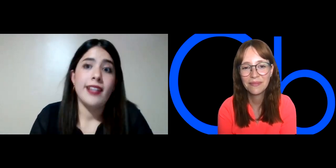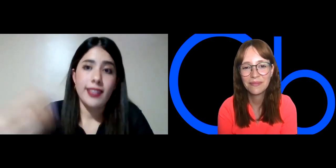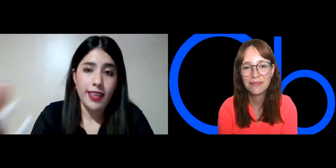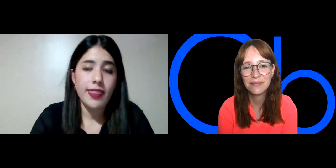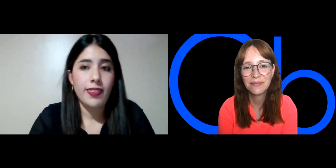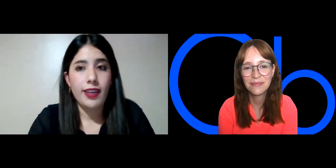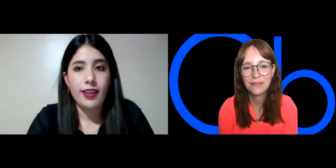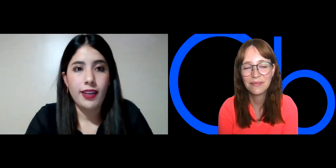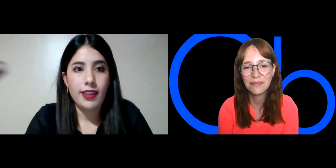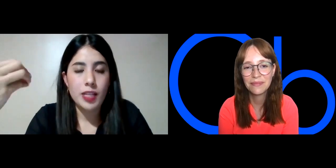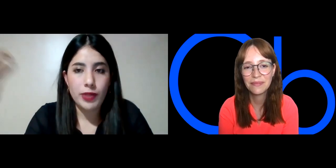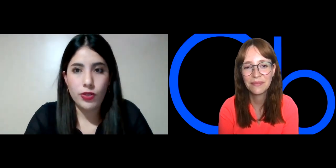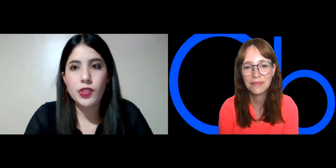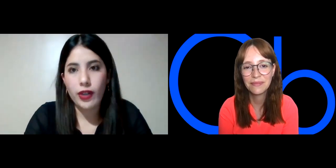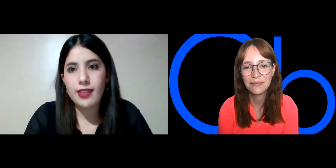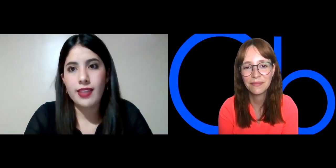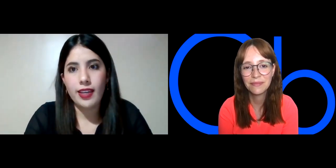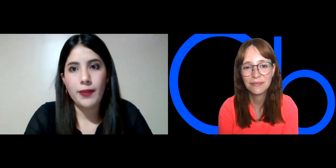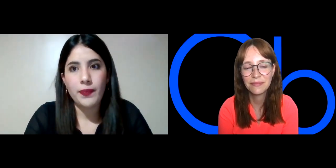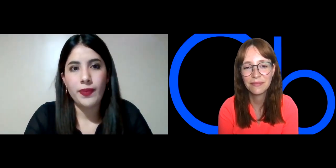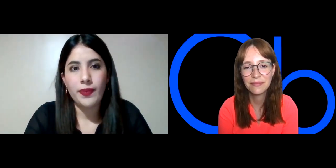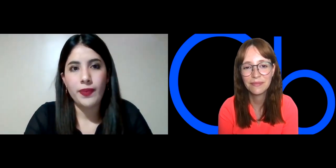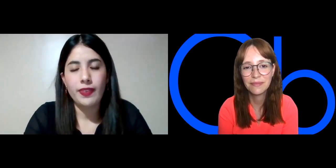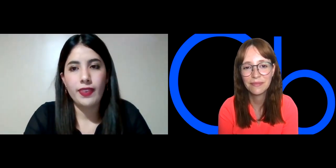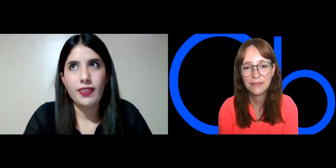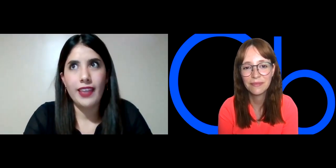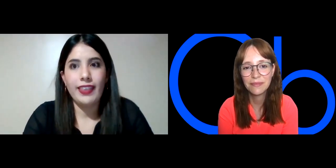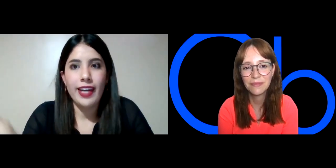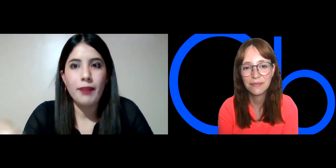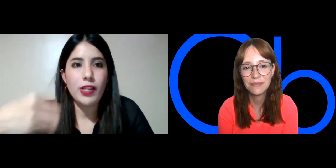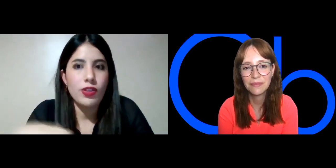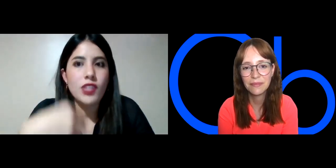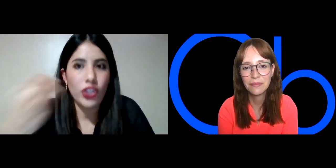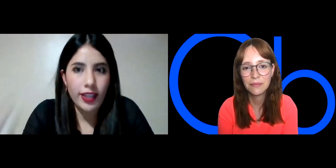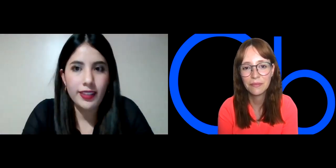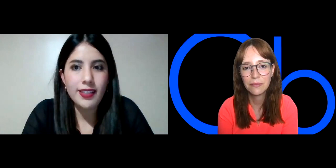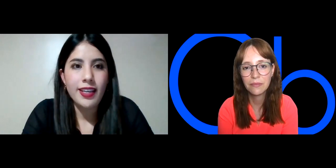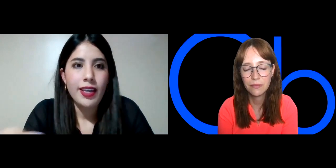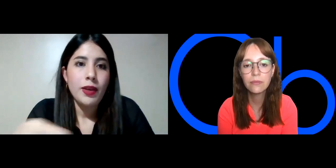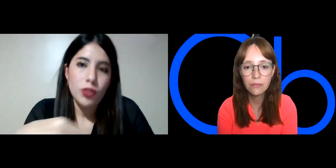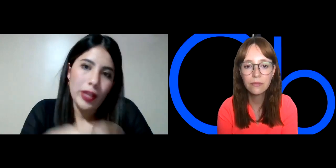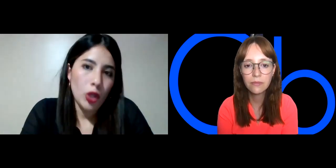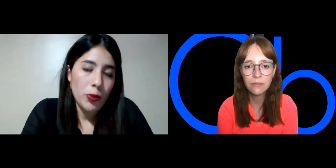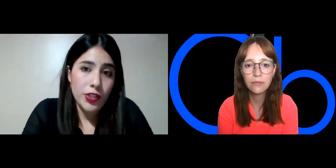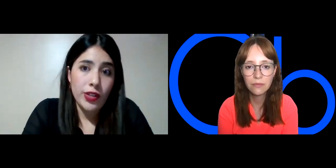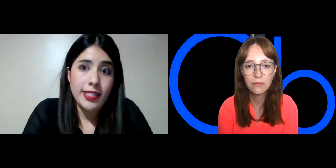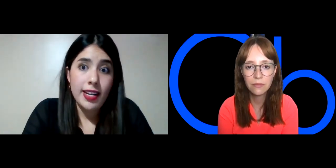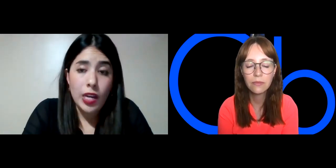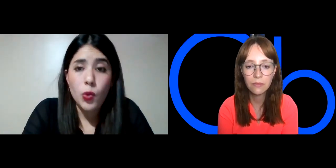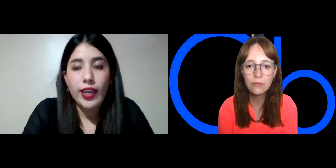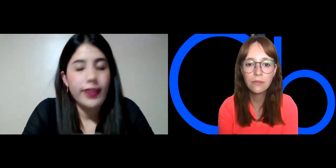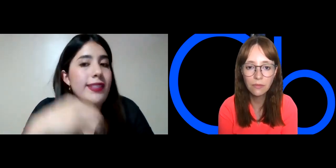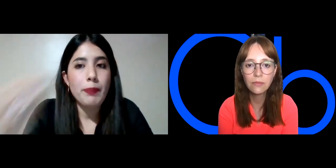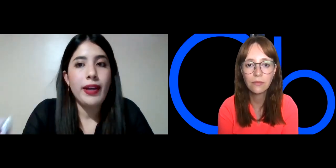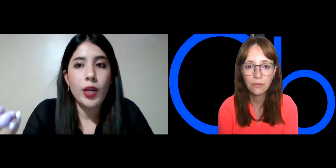la necesidad de las personas sordas de tener personas oyentes, sobre todo profesionales de la